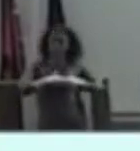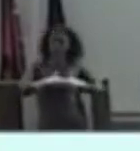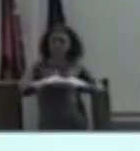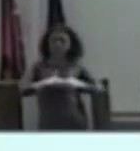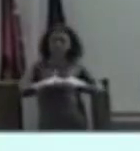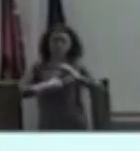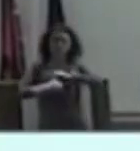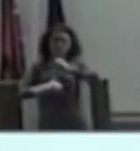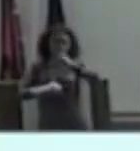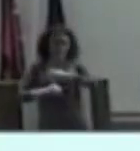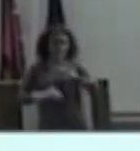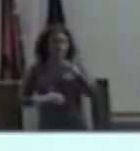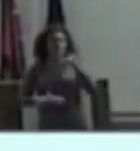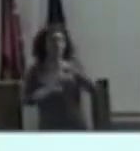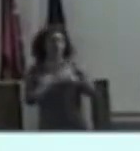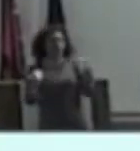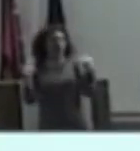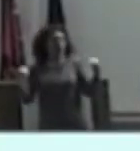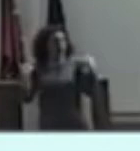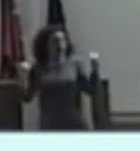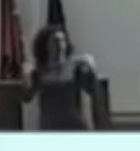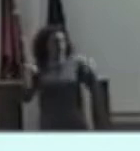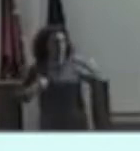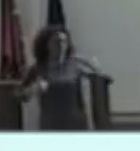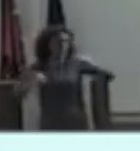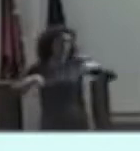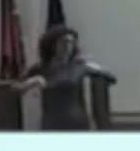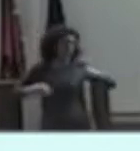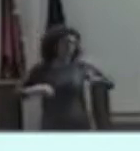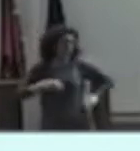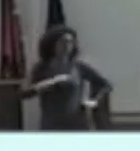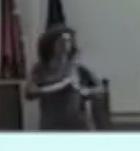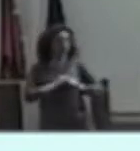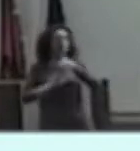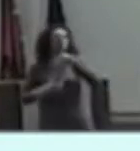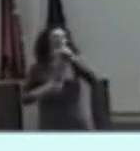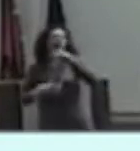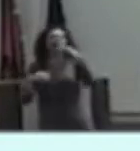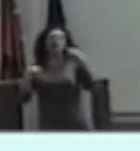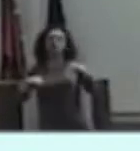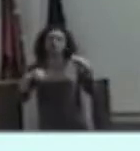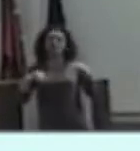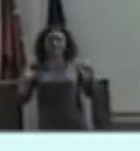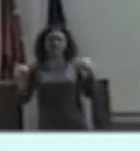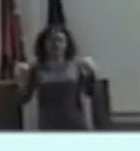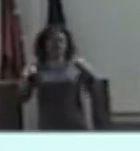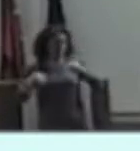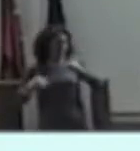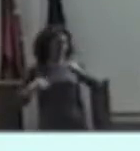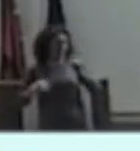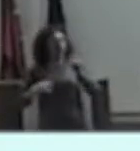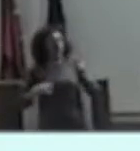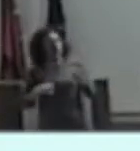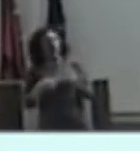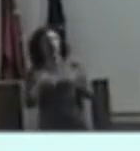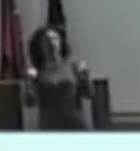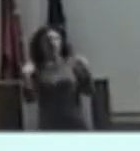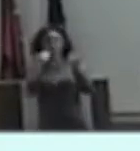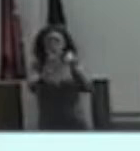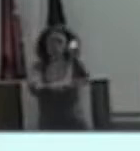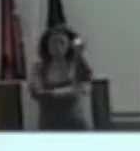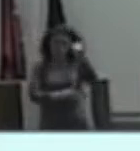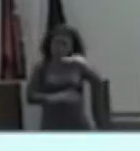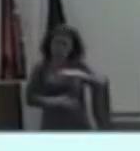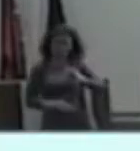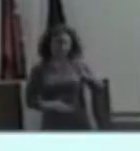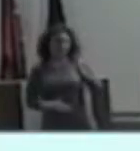bomba si ese día se ha hecho más actividad. La actividad por la tarde típicamente tiene más efecto, pero también el ejercicio por la mañana puede tener